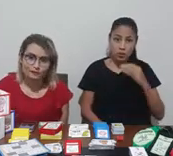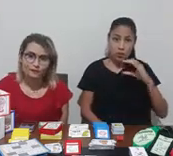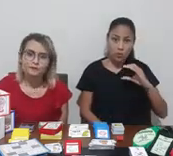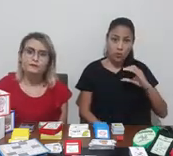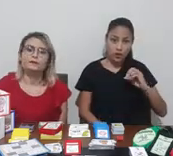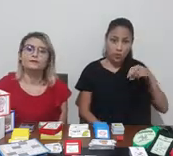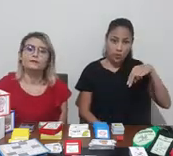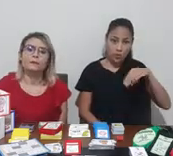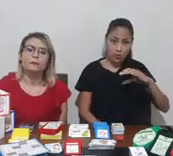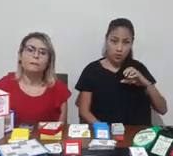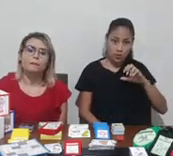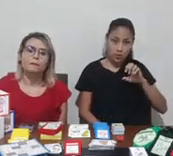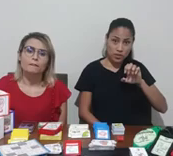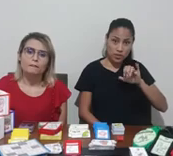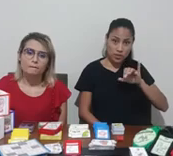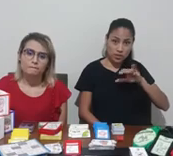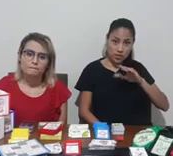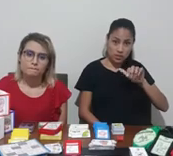Saúde.